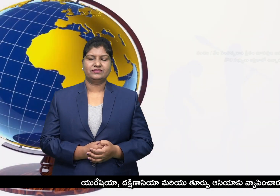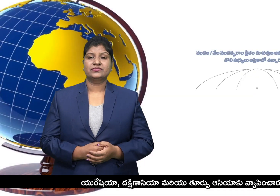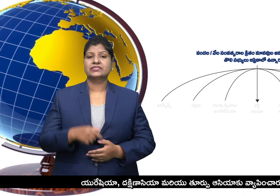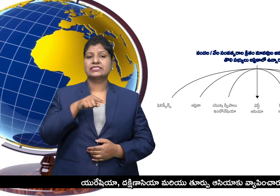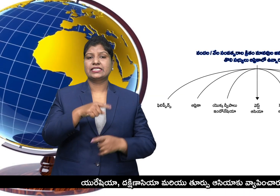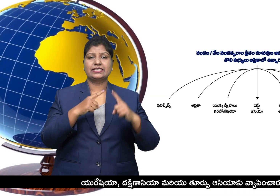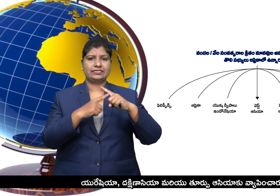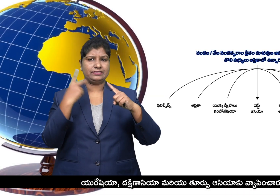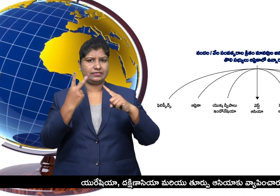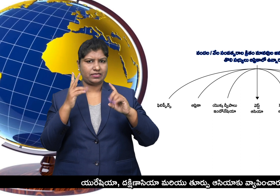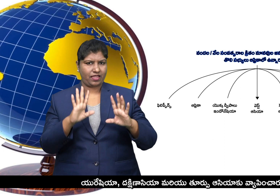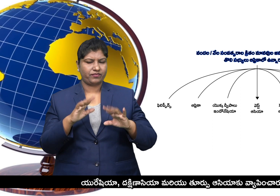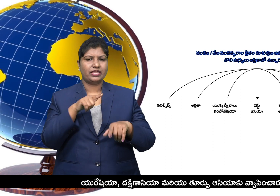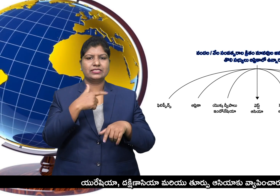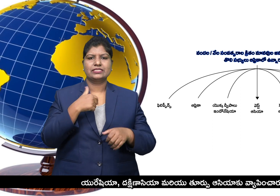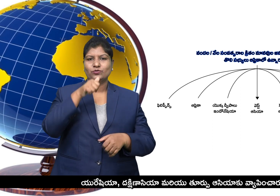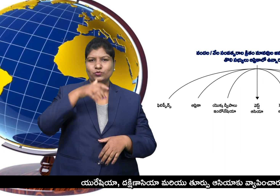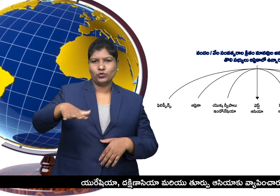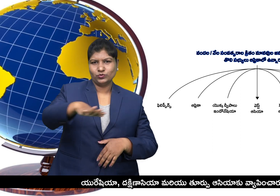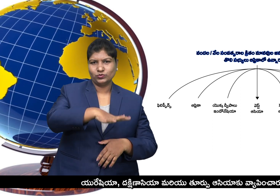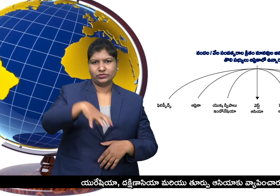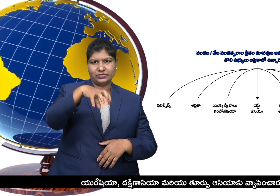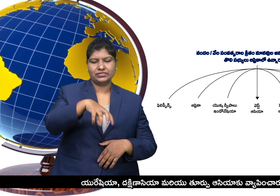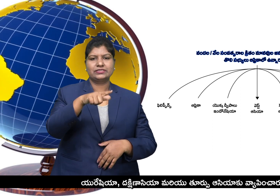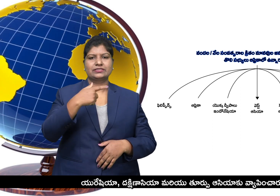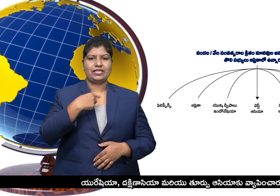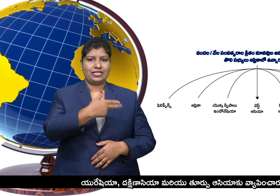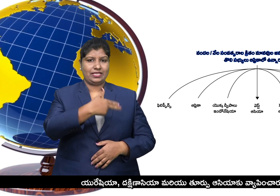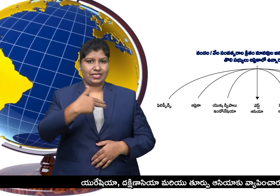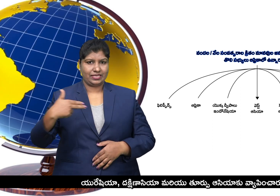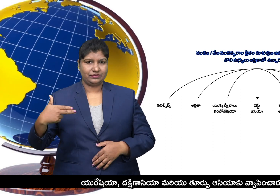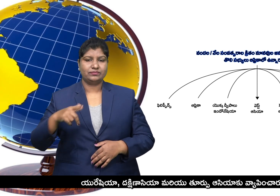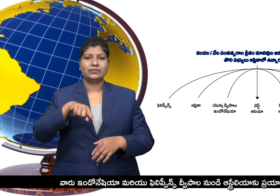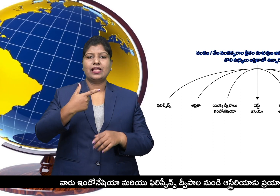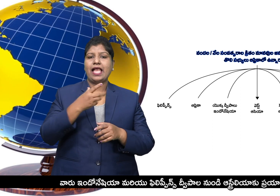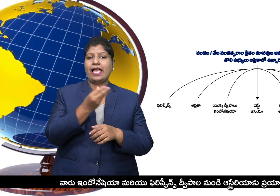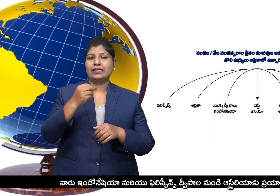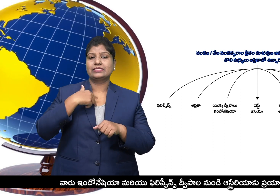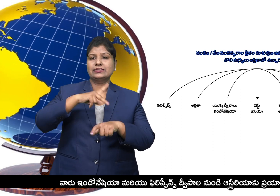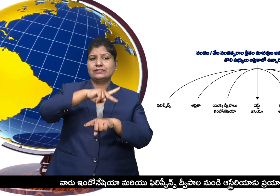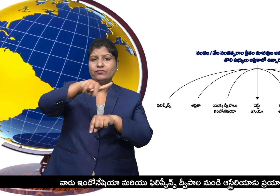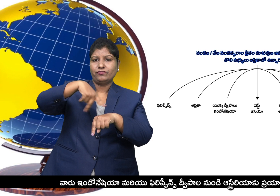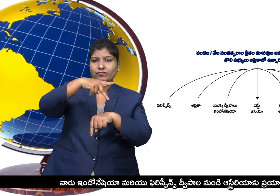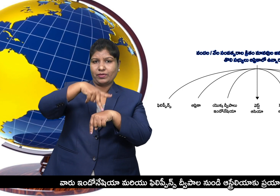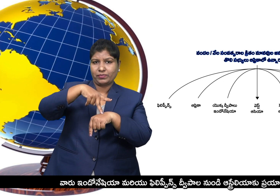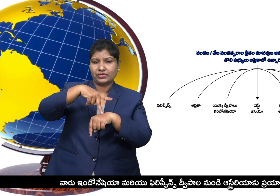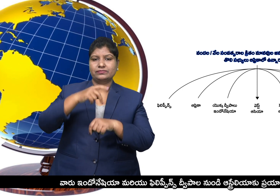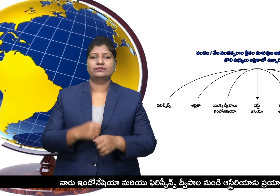యురేషియా, దక్షిణాసియా మరియు తూర్పు ఆసియాకు వ్యాపించారు. వారు ఇండోనేషియా మరియు